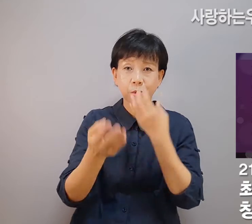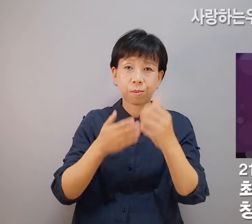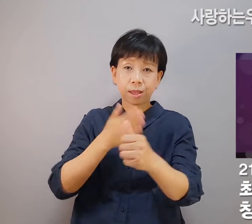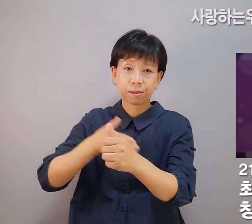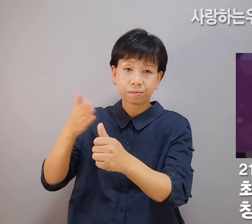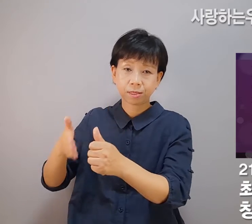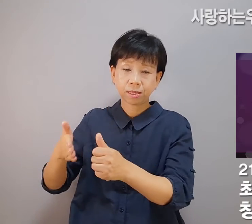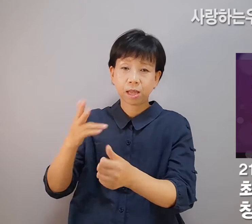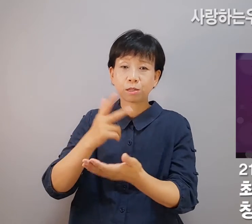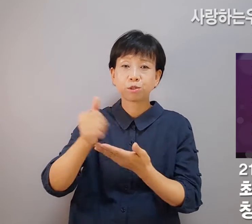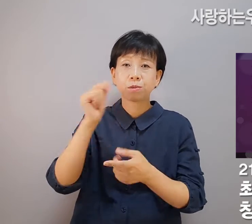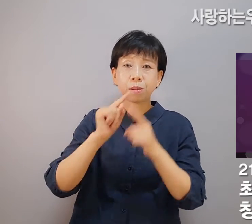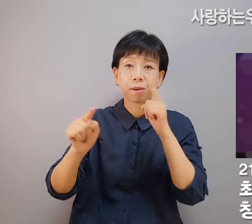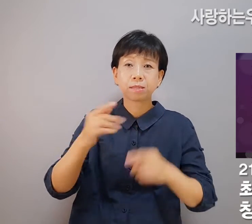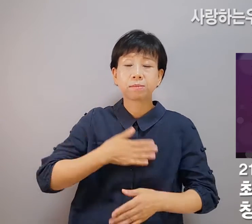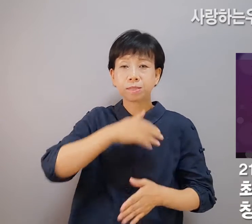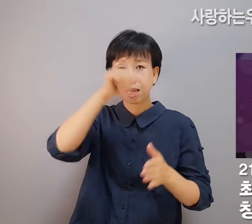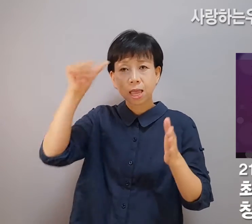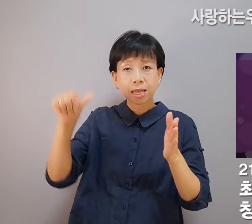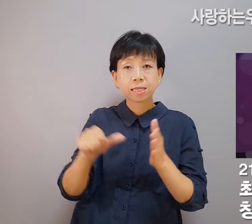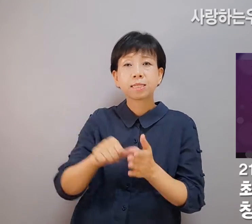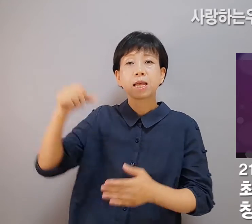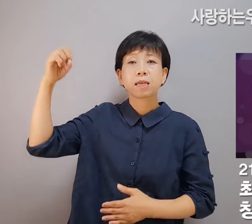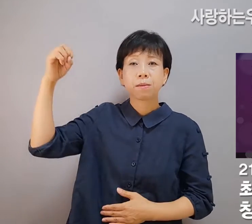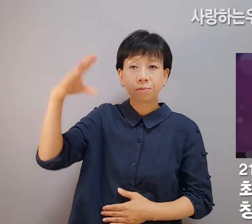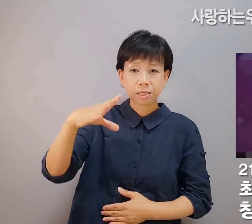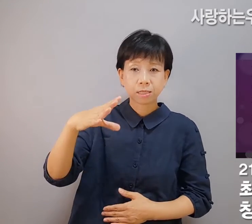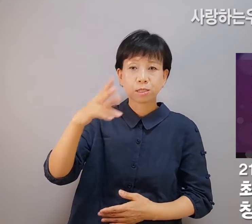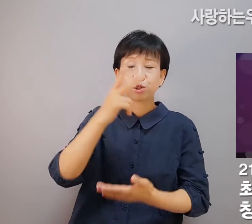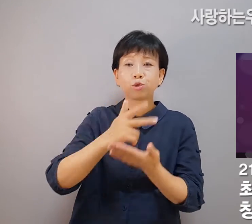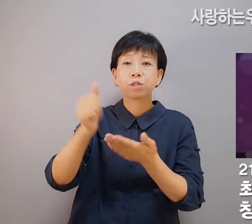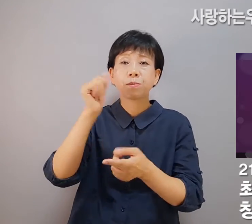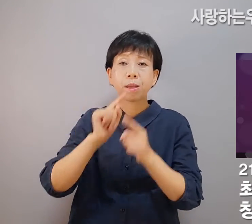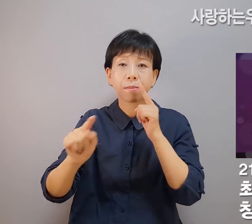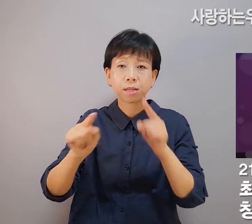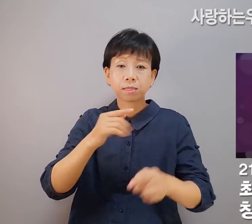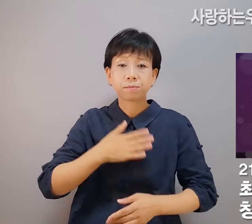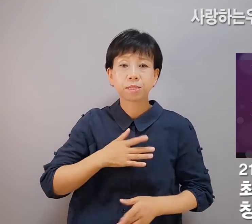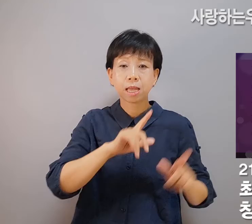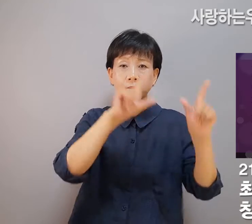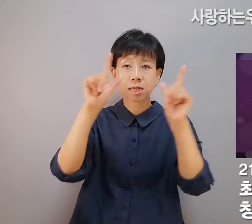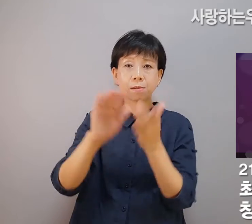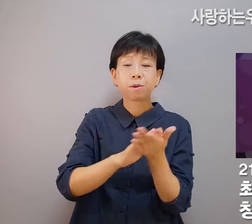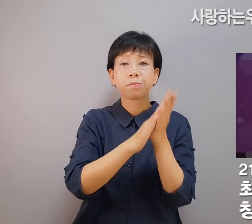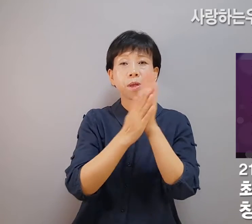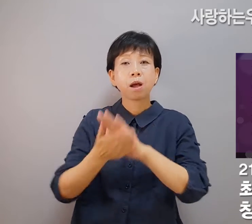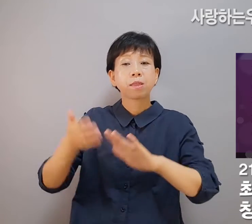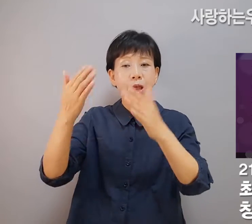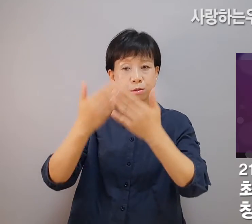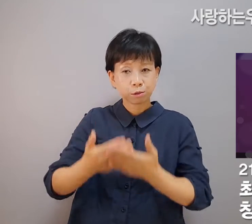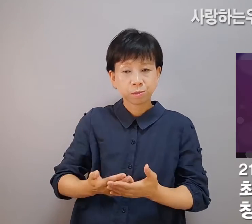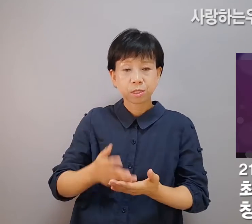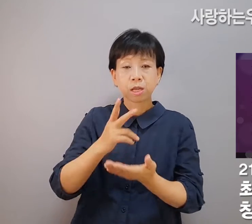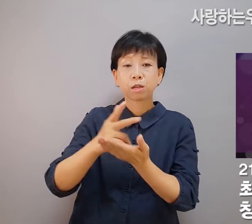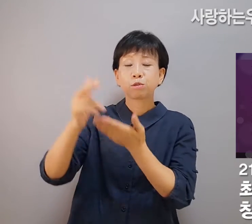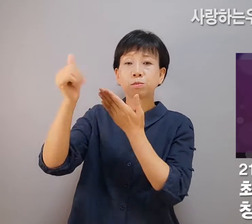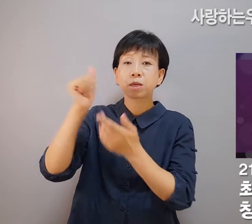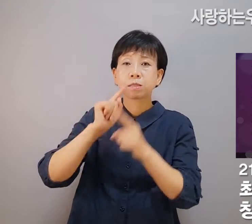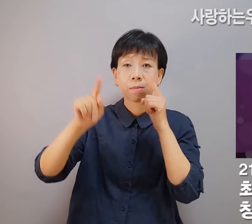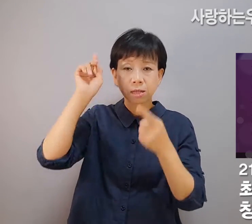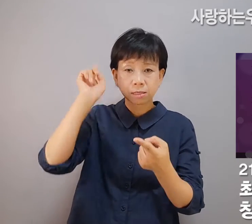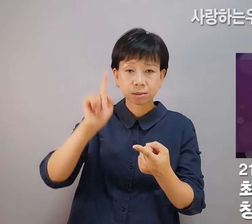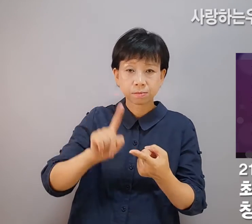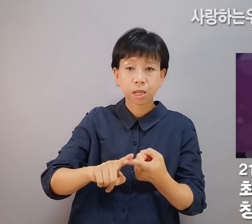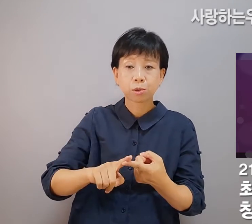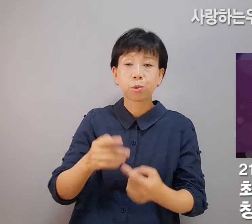주의 말씀은 내 인생의 빛입니다. 주의 말씀은 내 삶을 변화시킵니다. 주께서 말씀하신